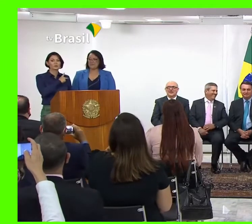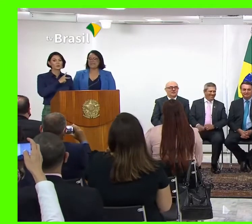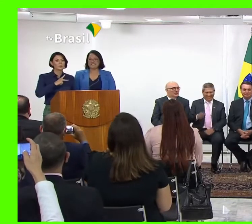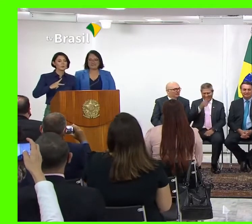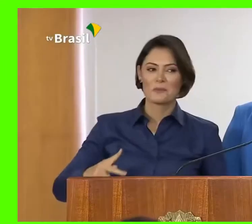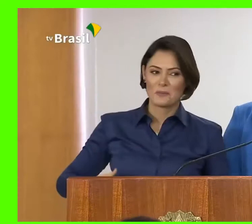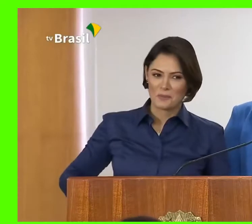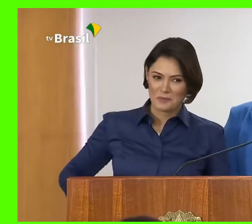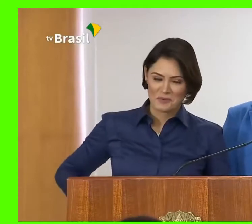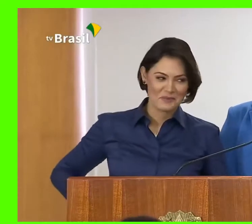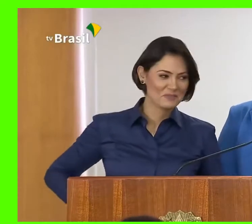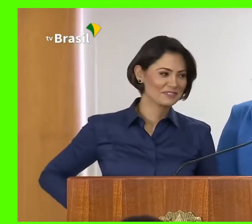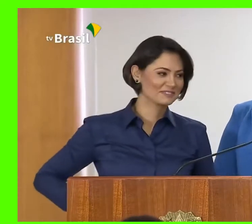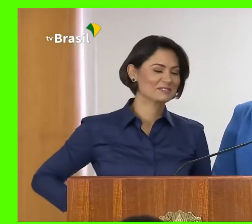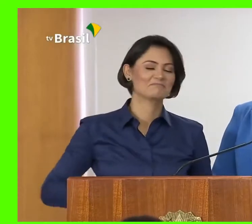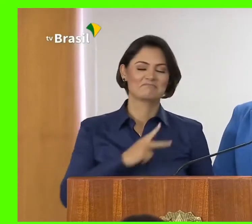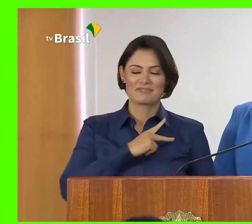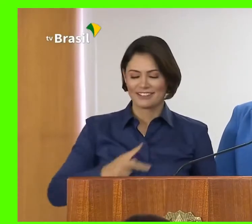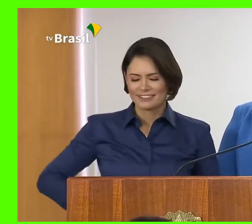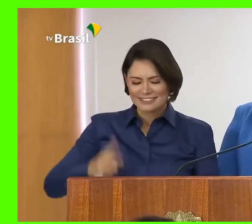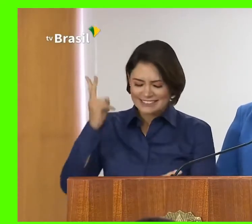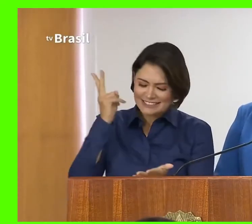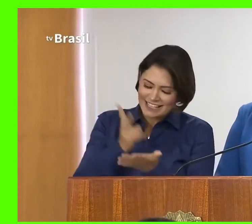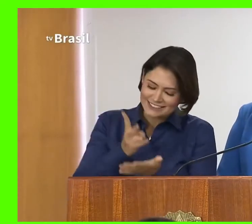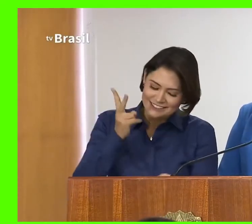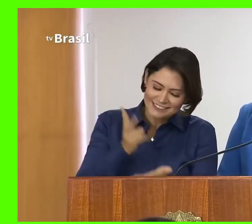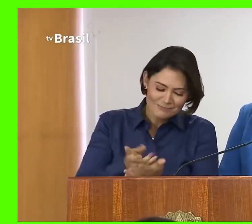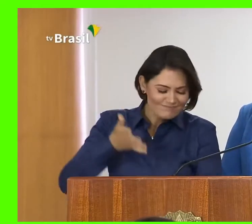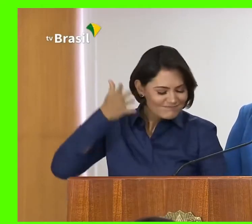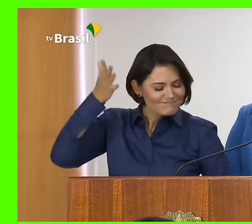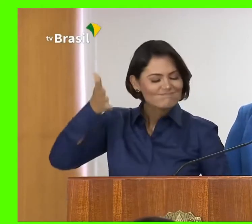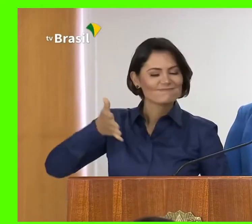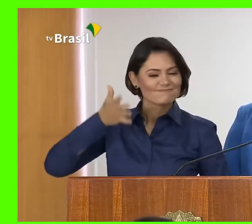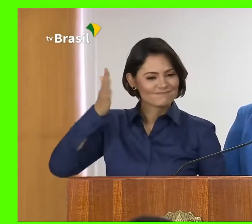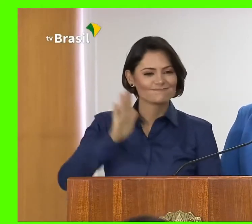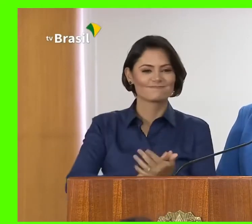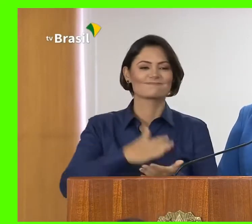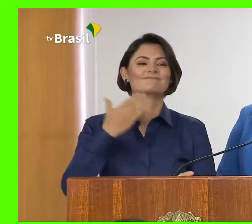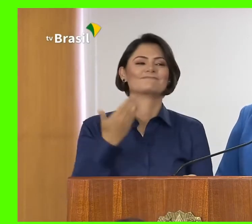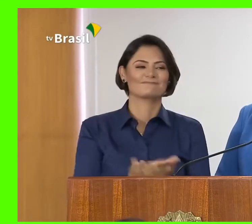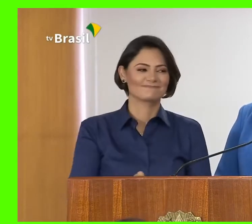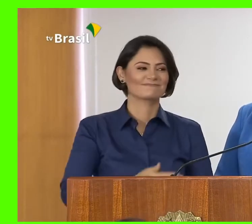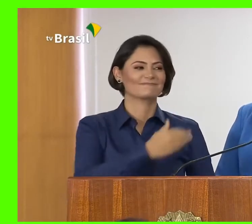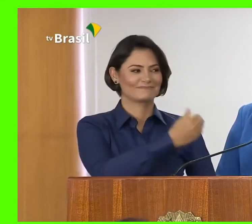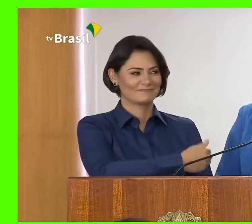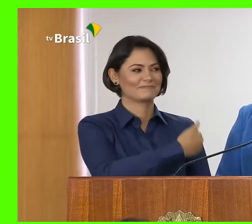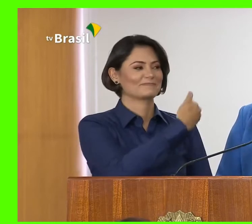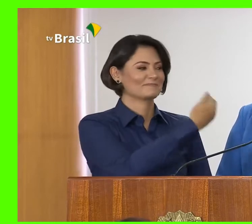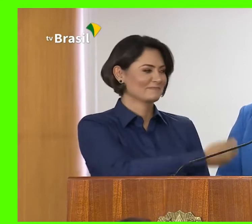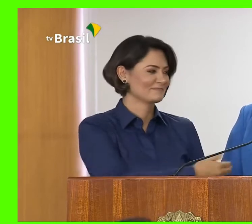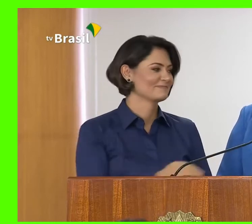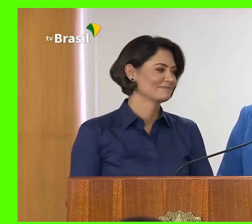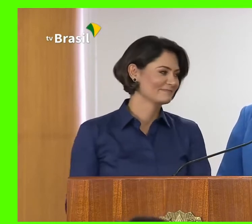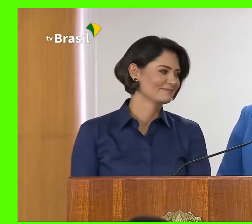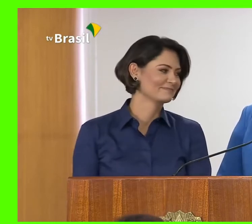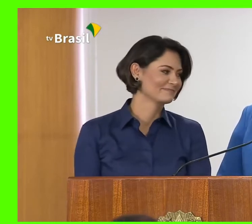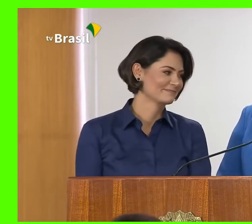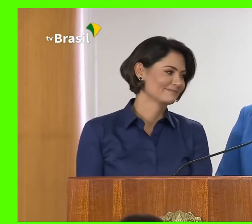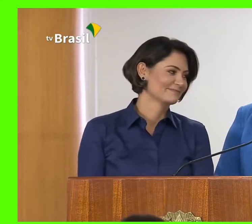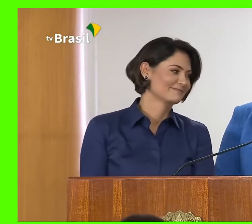Por esse motivo, o presidente da República sempre tem ao seu lado um intérprete de Libras para